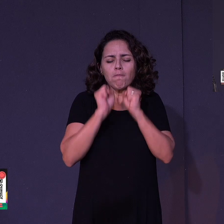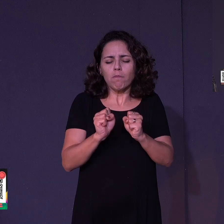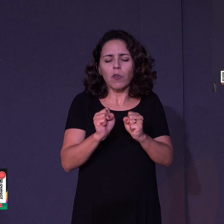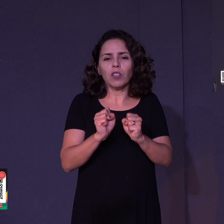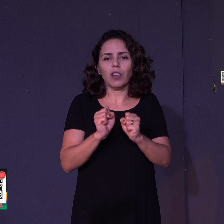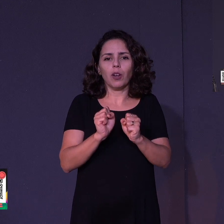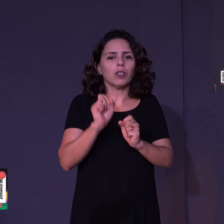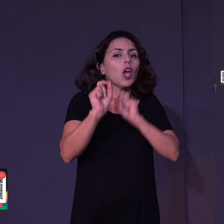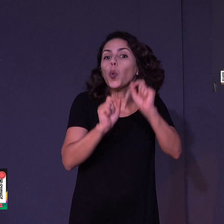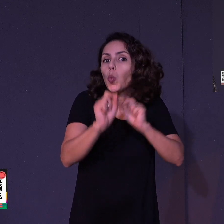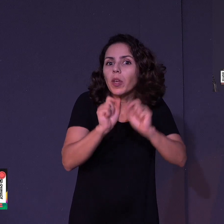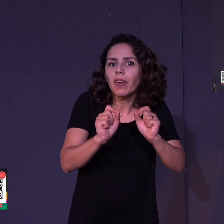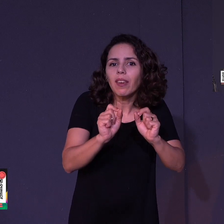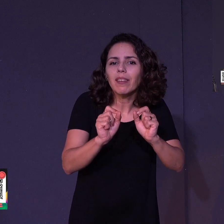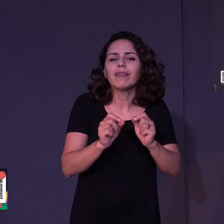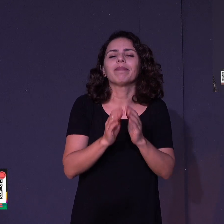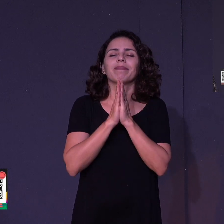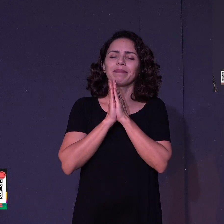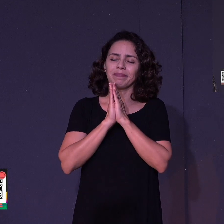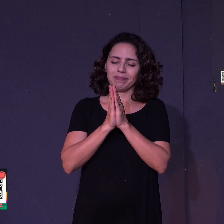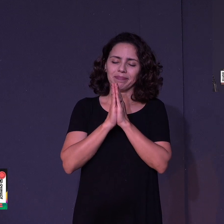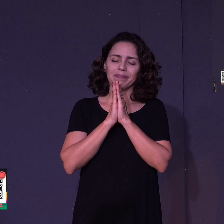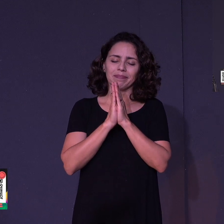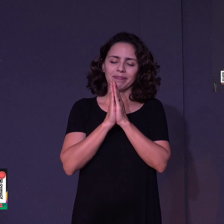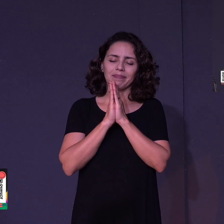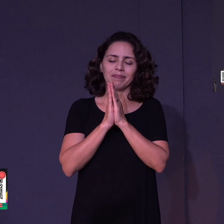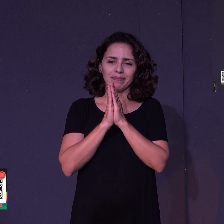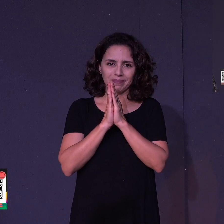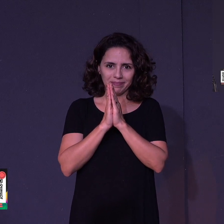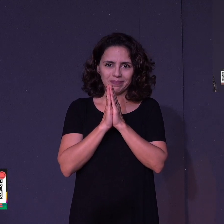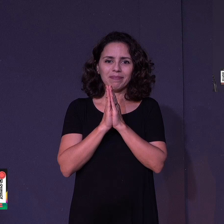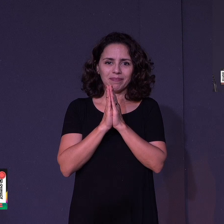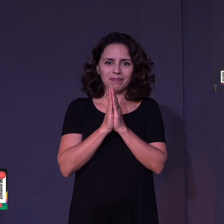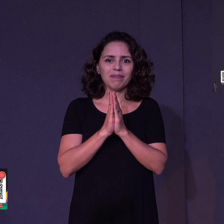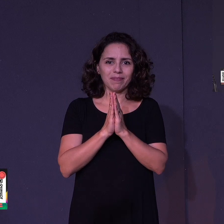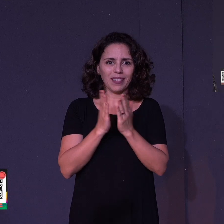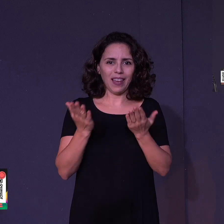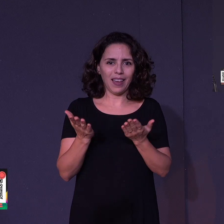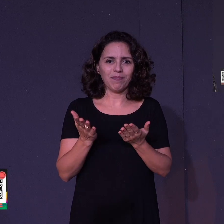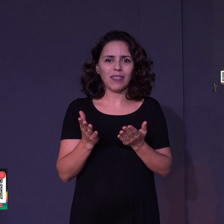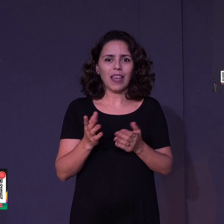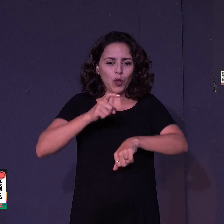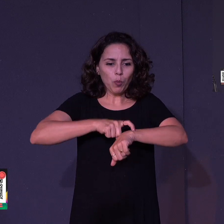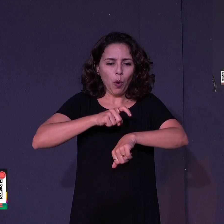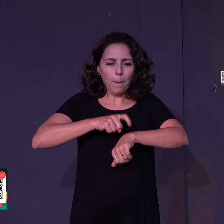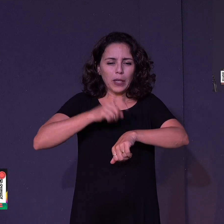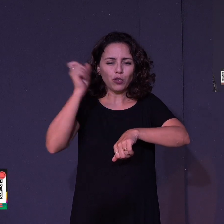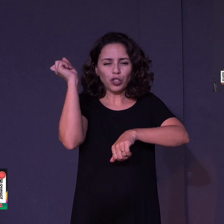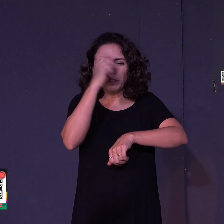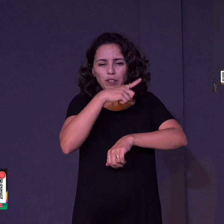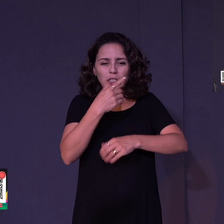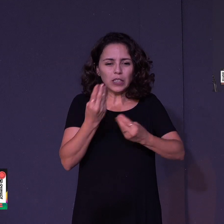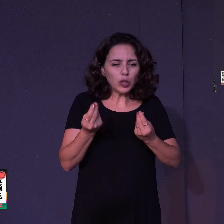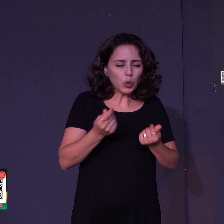coração de Deus. A oração que traz paz em meio às dificuldades. O mundo pode estar se acabando. Você pode estar passando